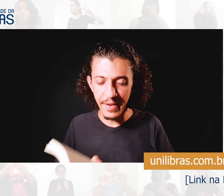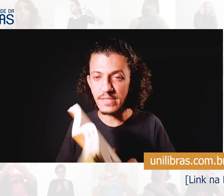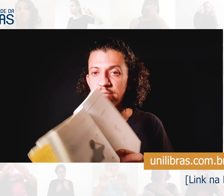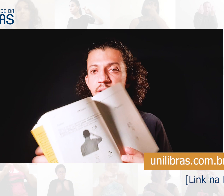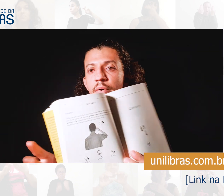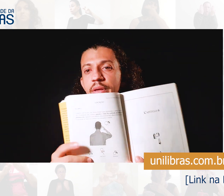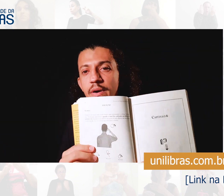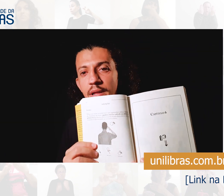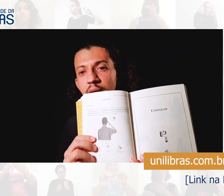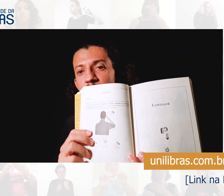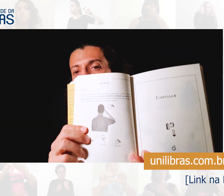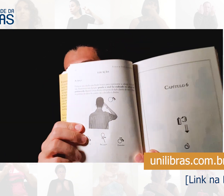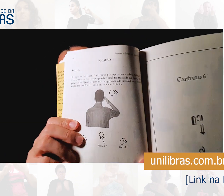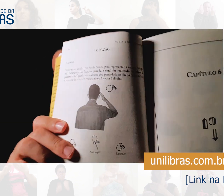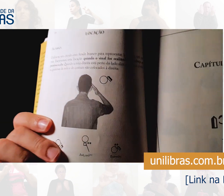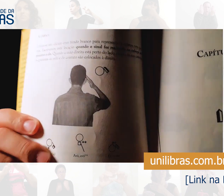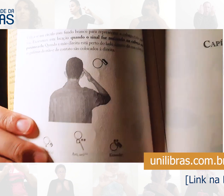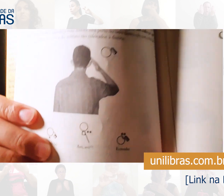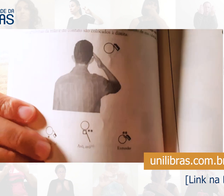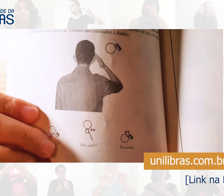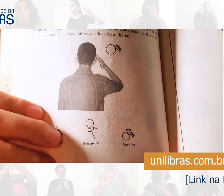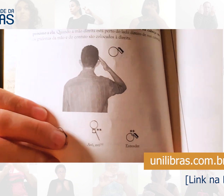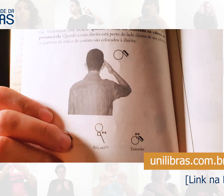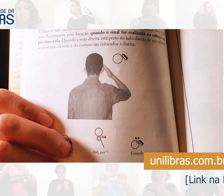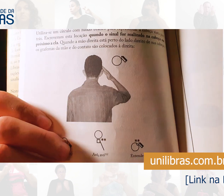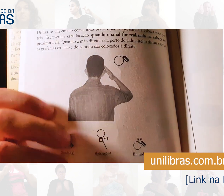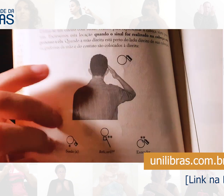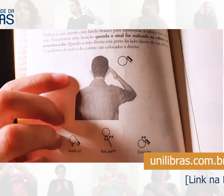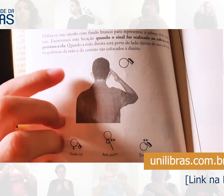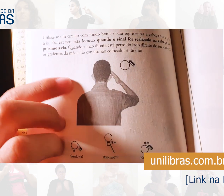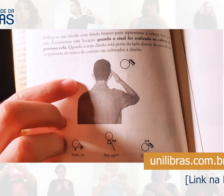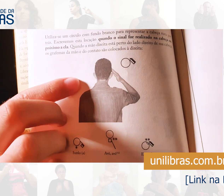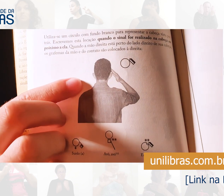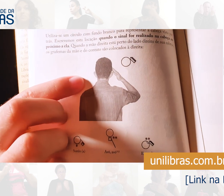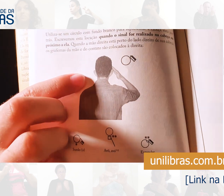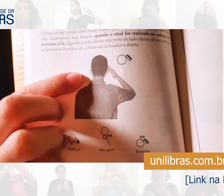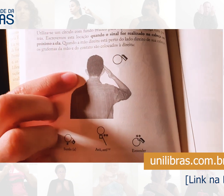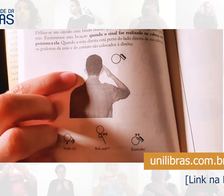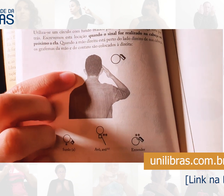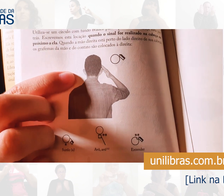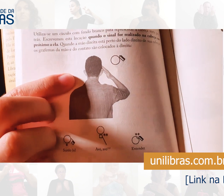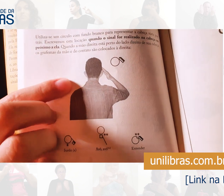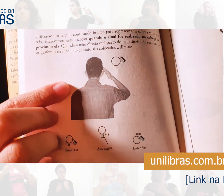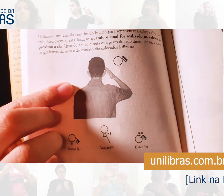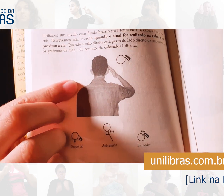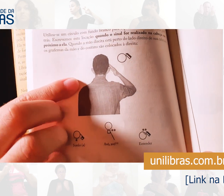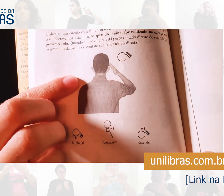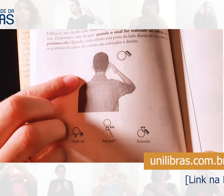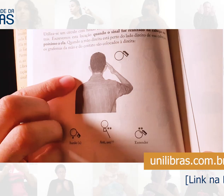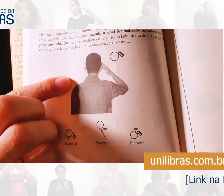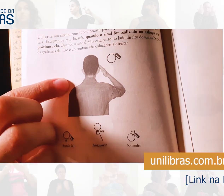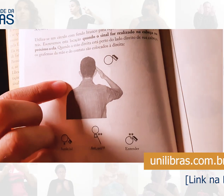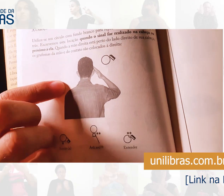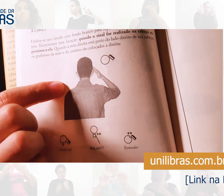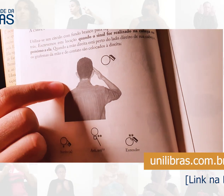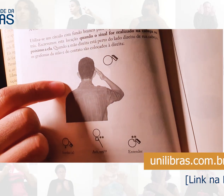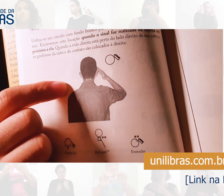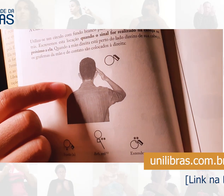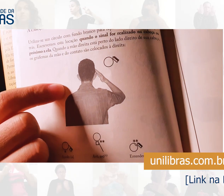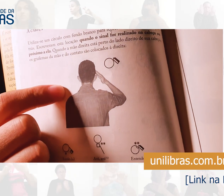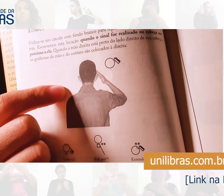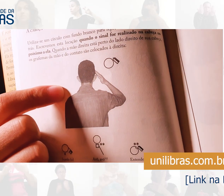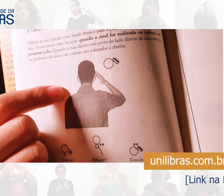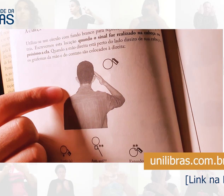por exemplo, nesse sinal aqui, olha. Você vê a foto, esse aqui, para quem não sabe, sou eu, tá? Mas numa versão com